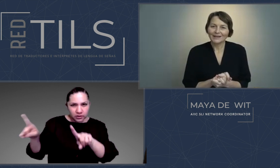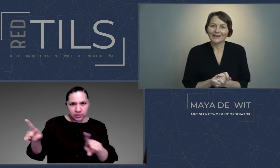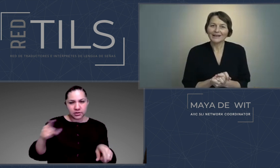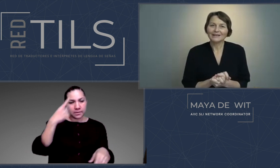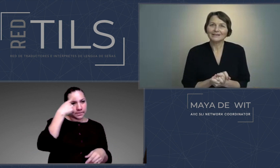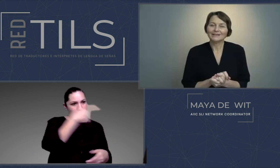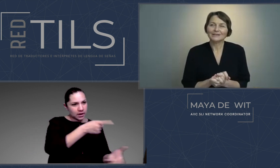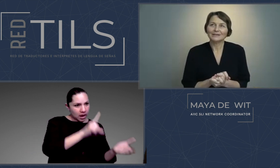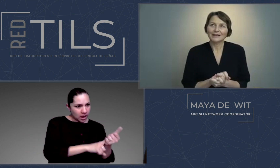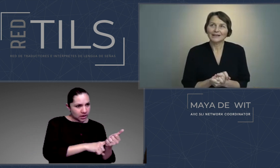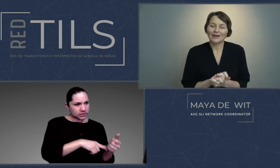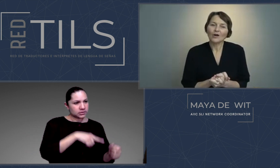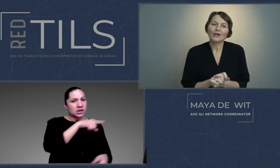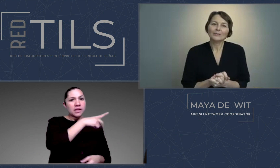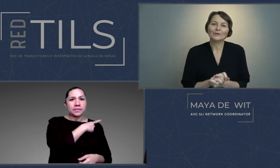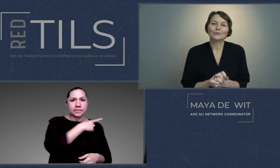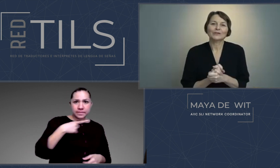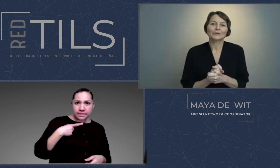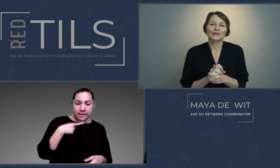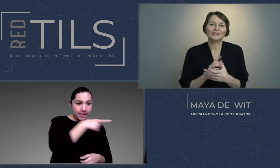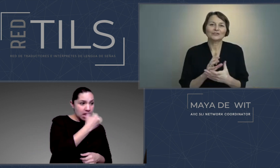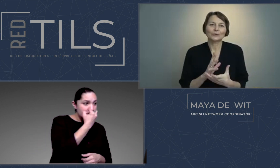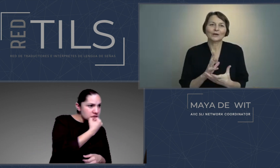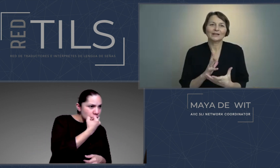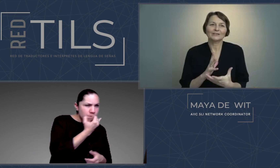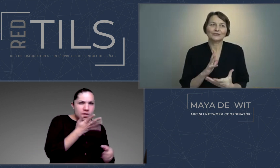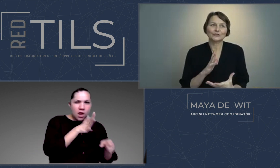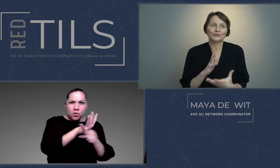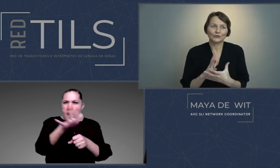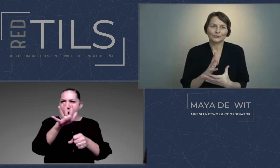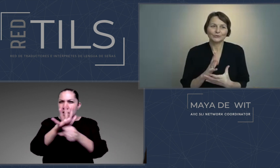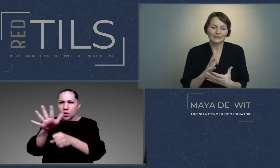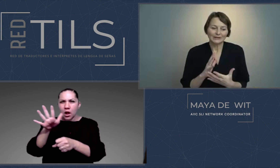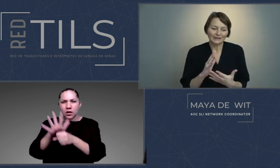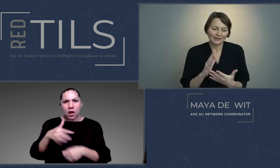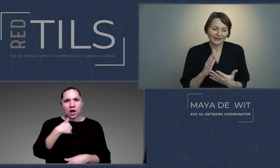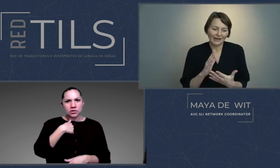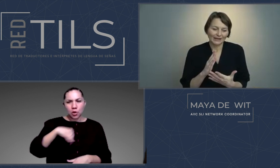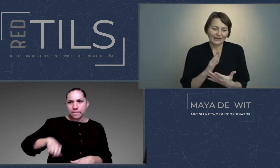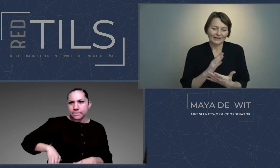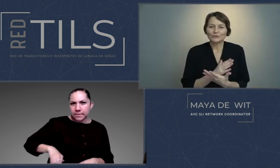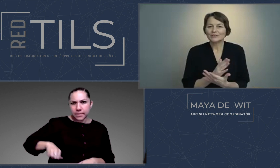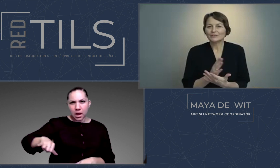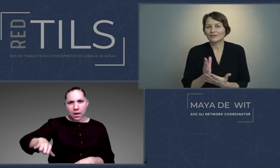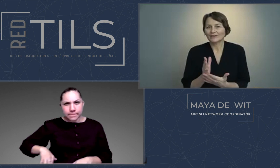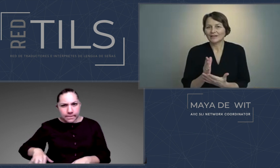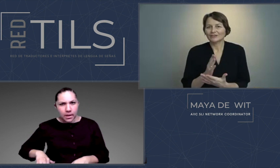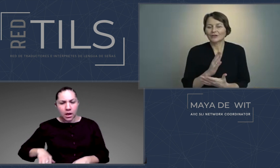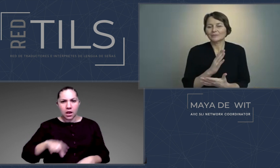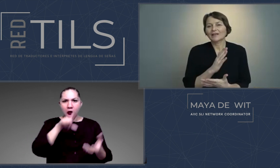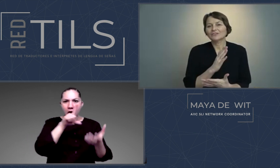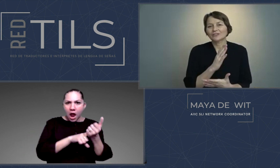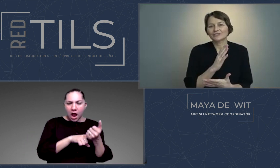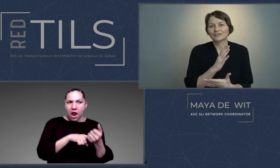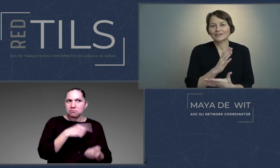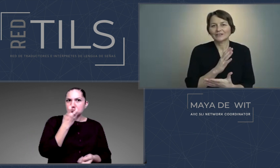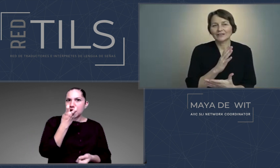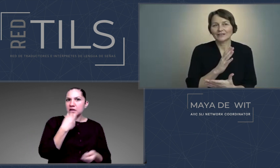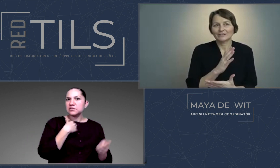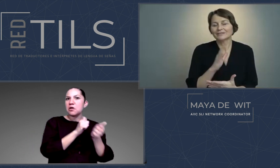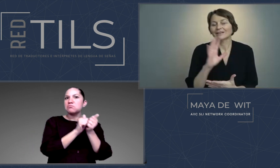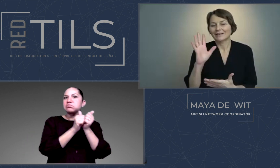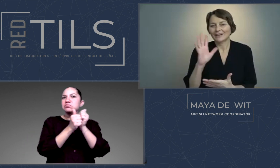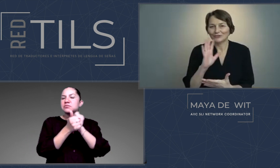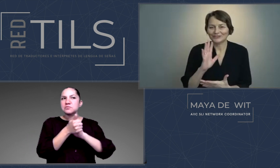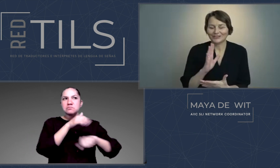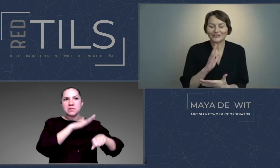interpretar, pero también disfruto mucho conocer a otras personas en distintos países. En mi trabajo, lo